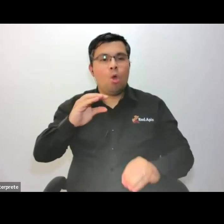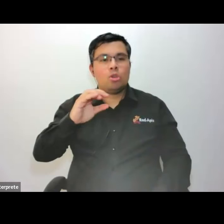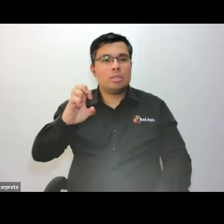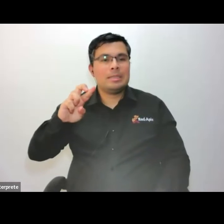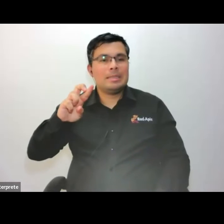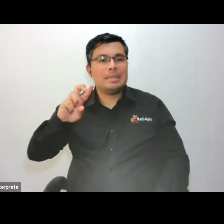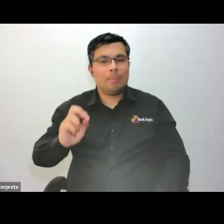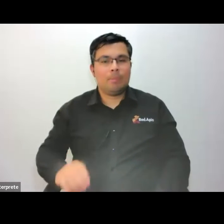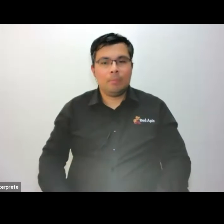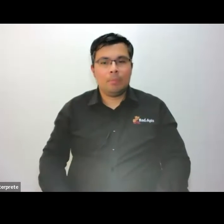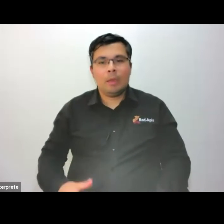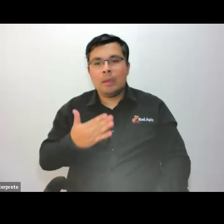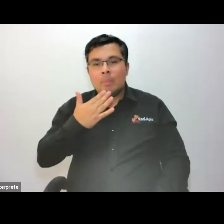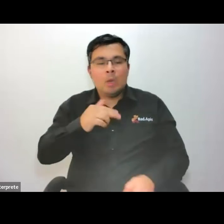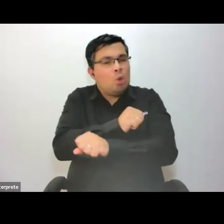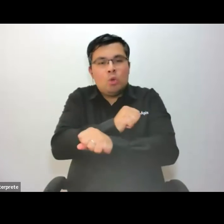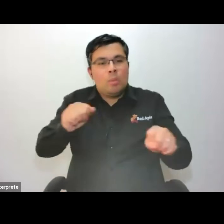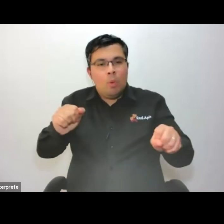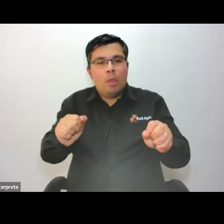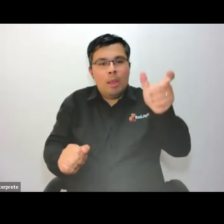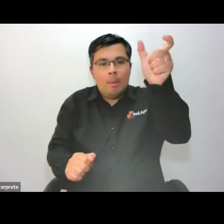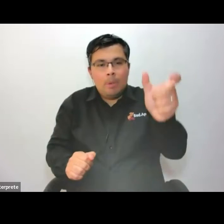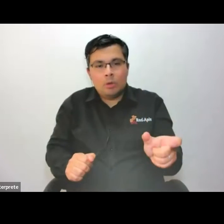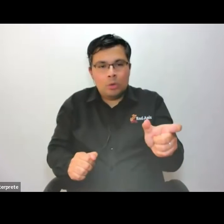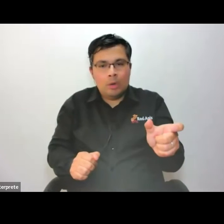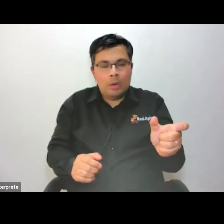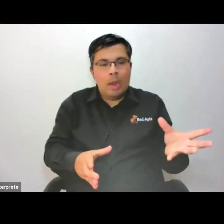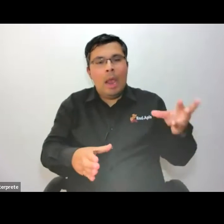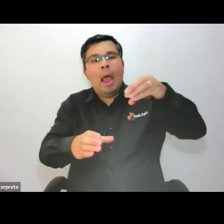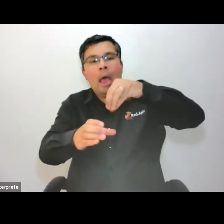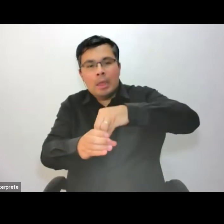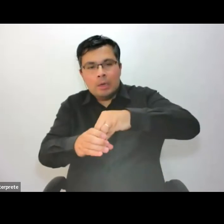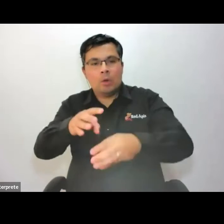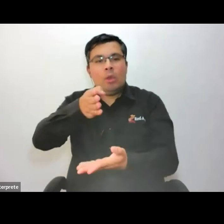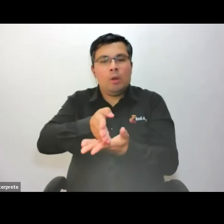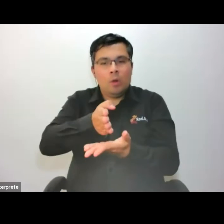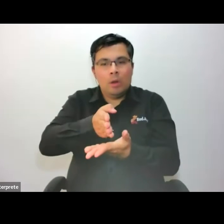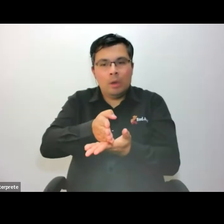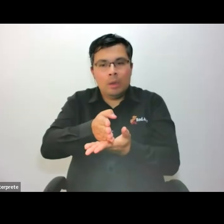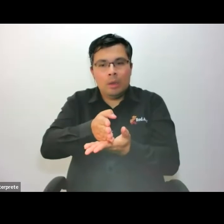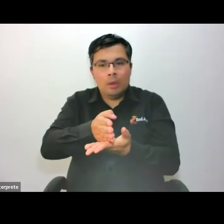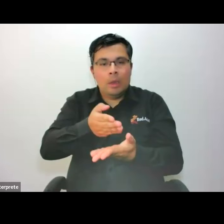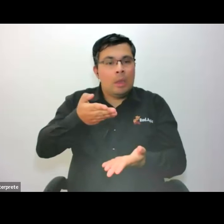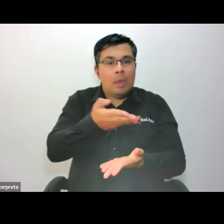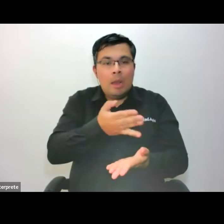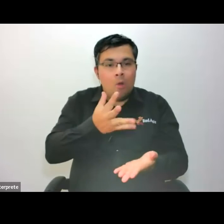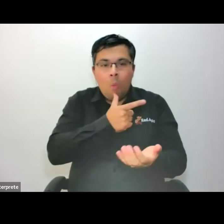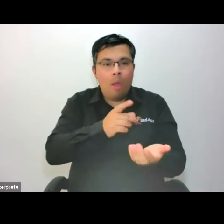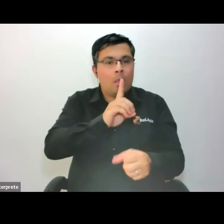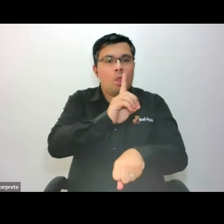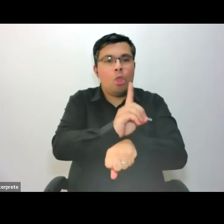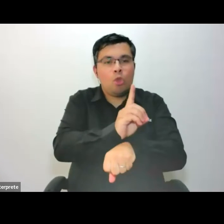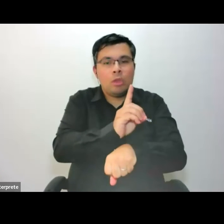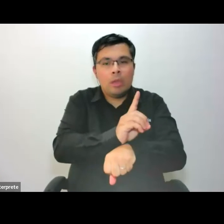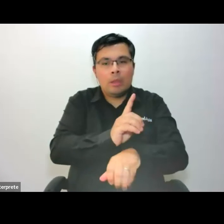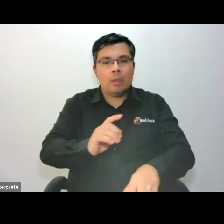que no es docente o no tiene formación como asistente técnico ni como docente en las comunidades